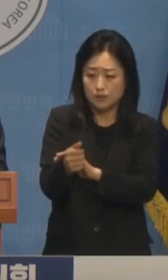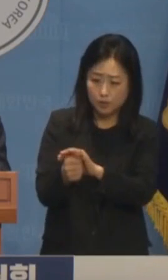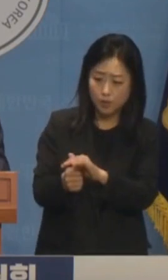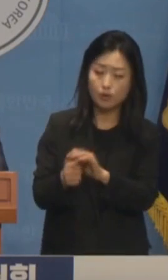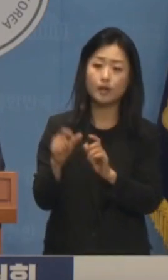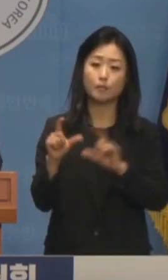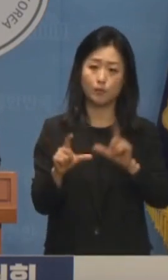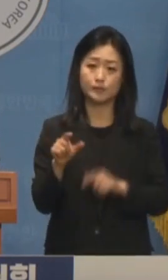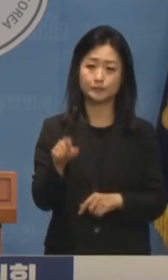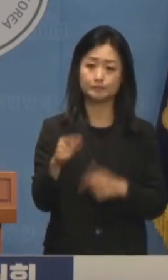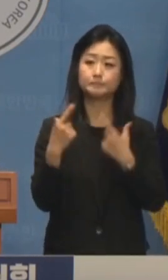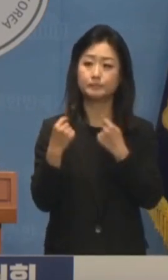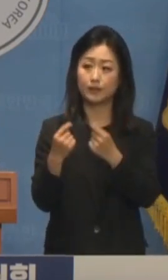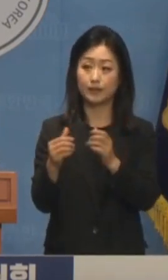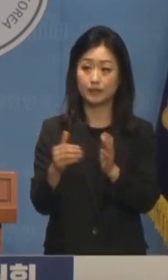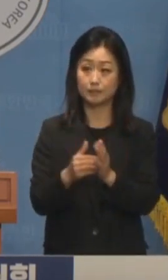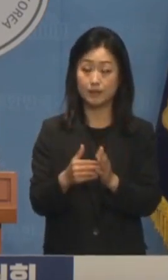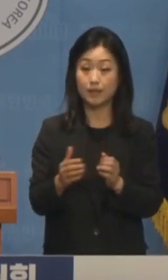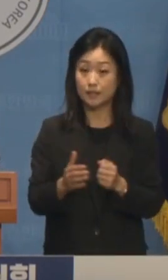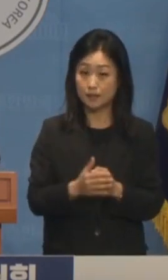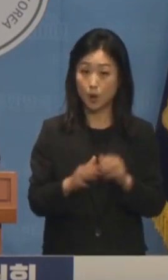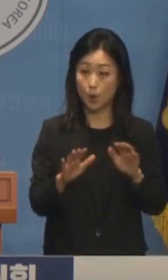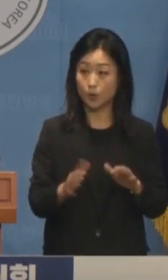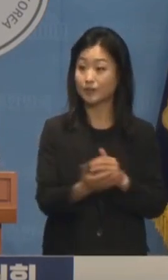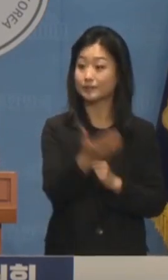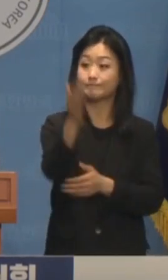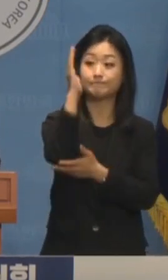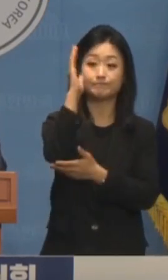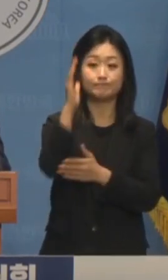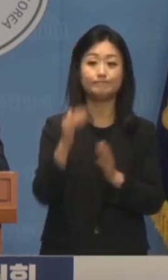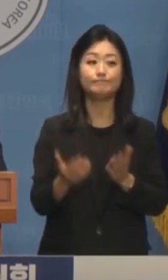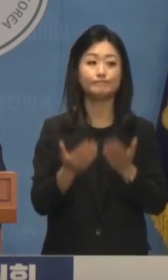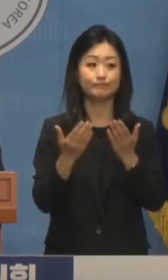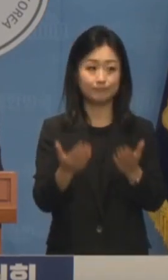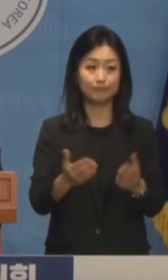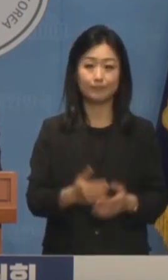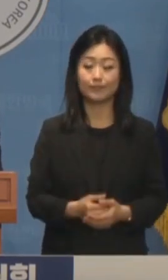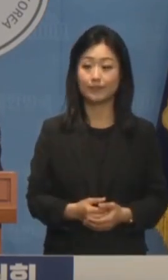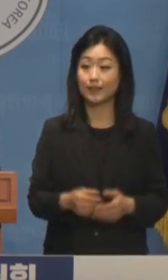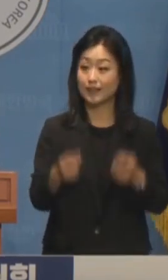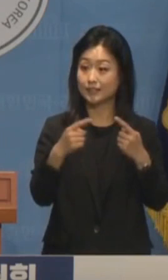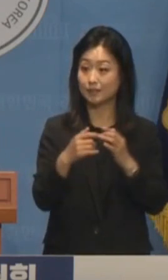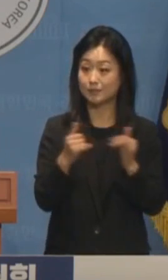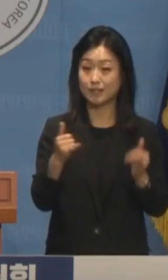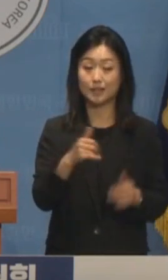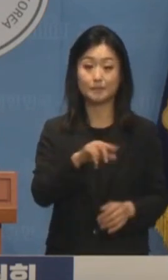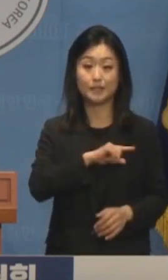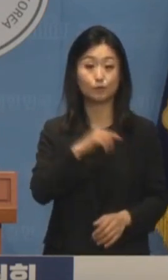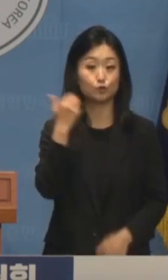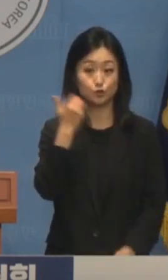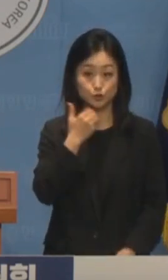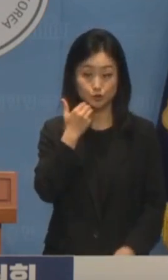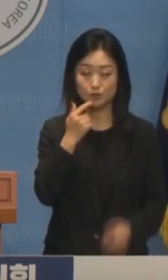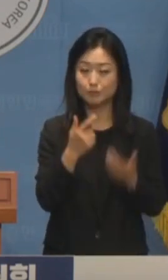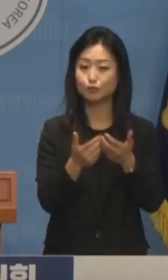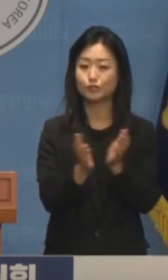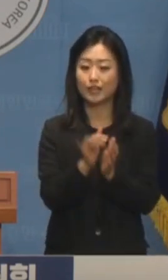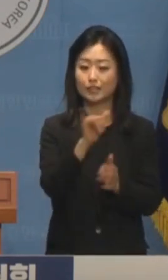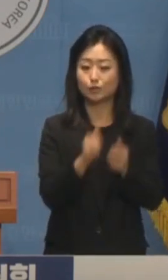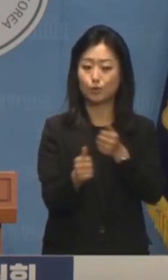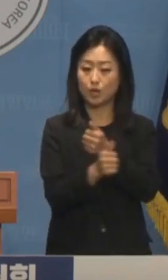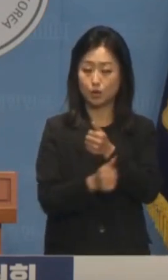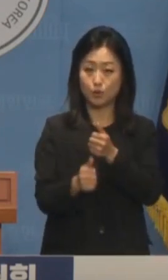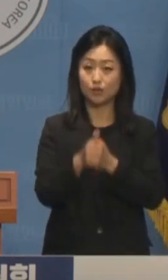태도로 일관했습니다. 그래서 오늘 기자회견을 마련했습니다. 오늘 기자회견 참석자 말씀드리겠습니다. 더불어민주당